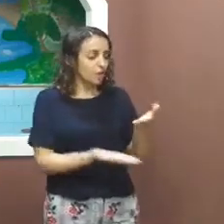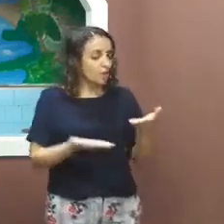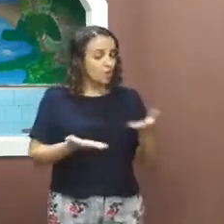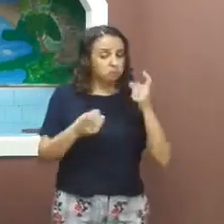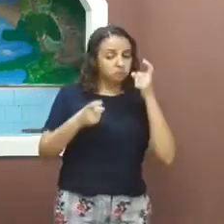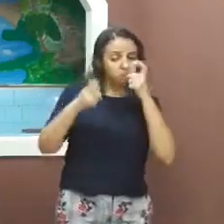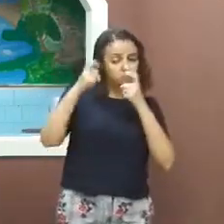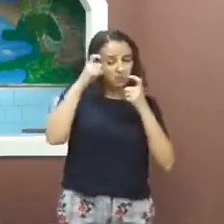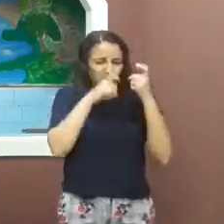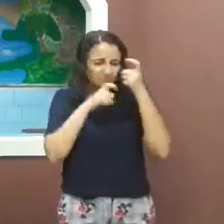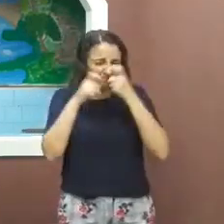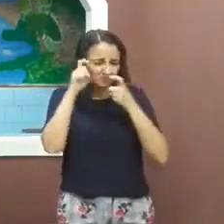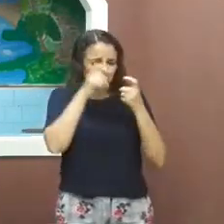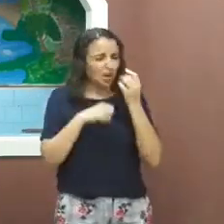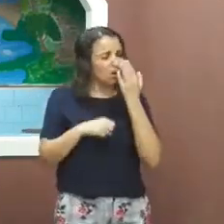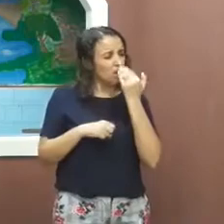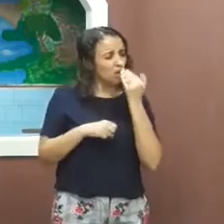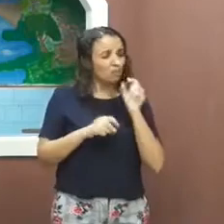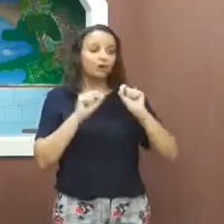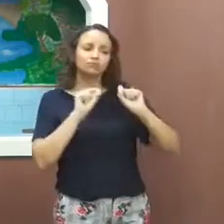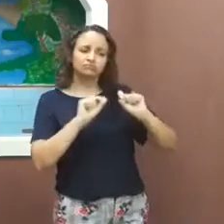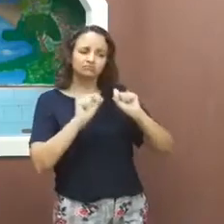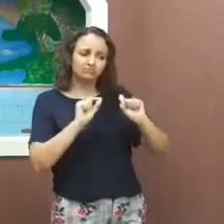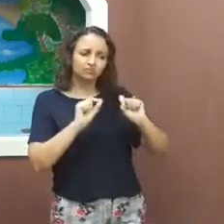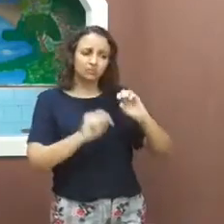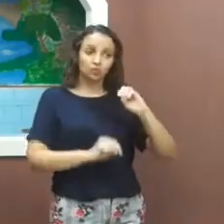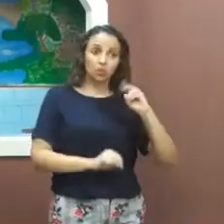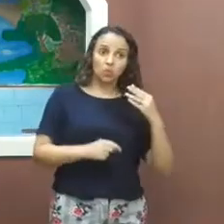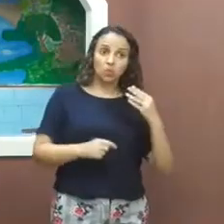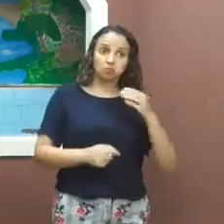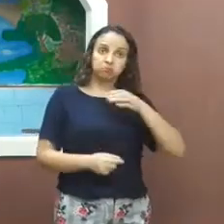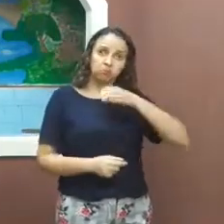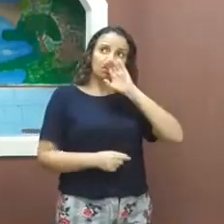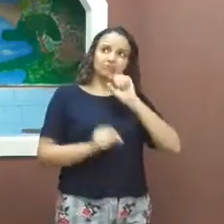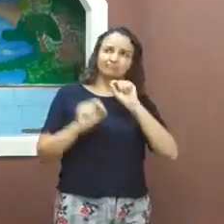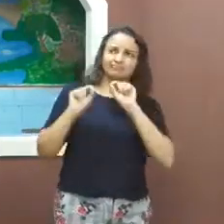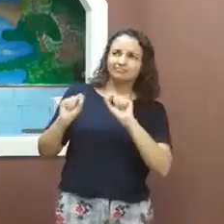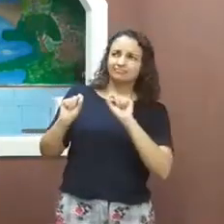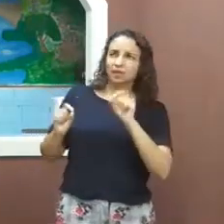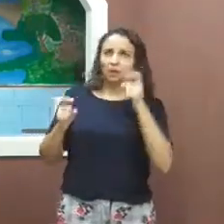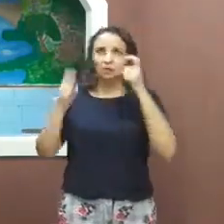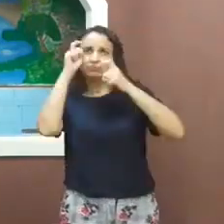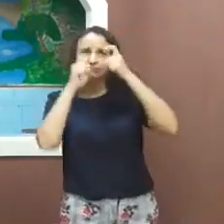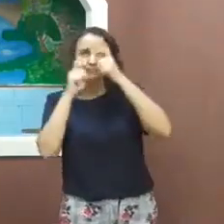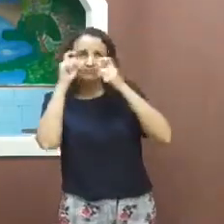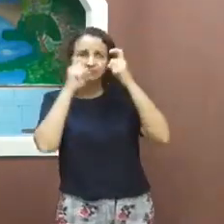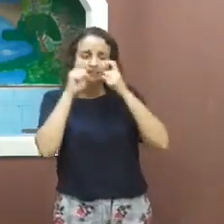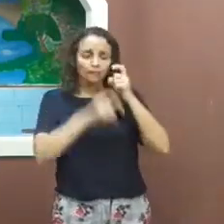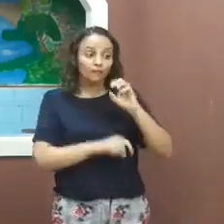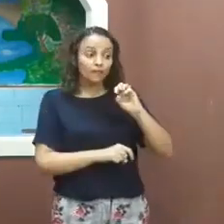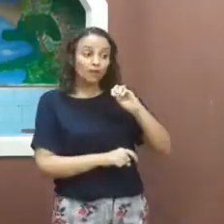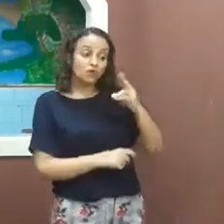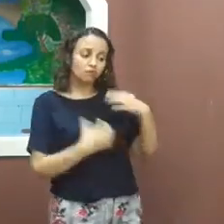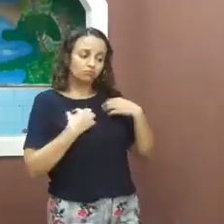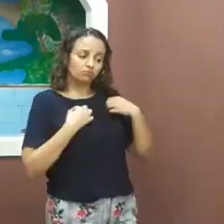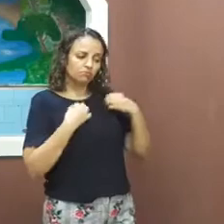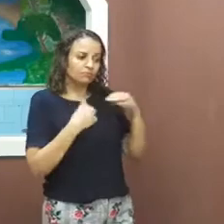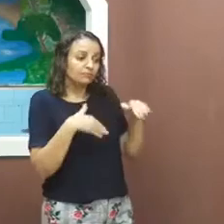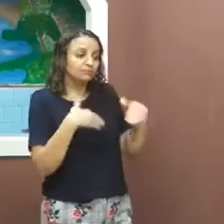que vamos comer, ou que vamos beber, ou que vamos